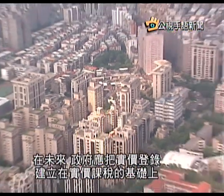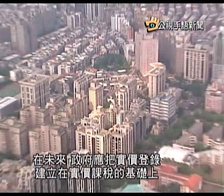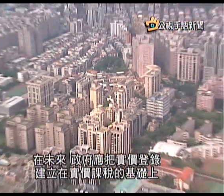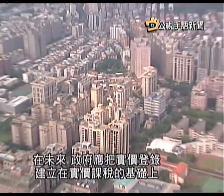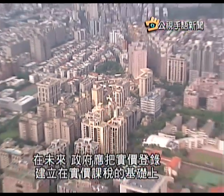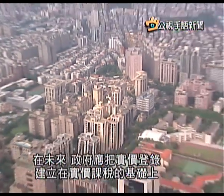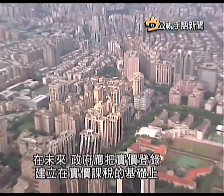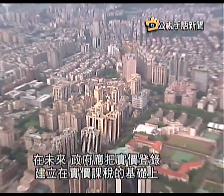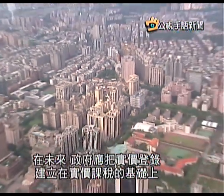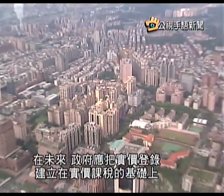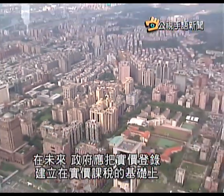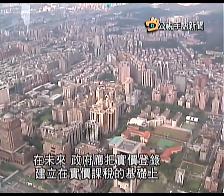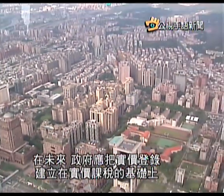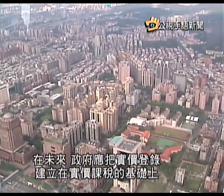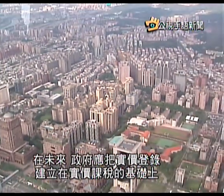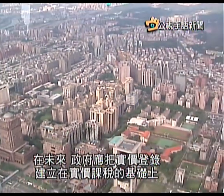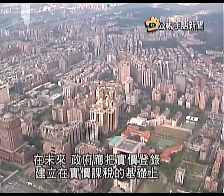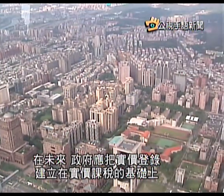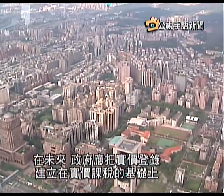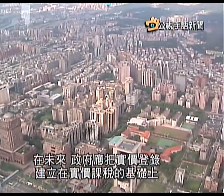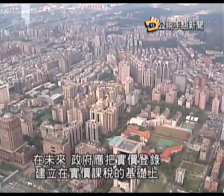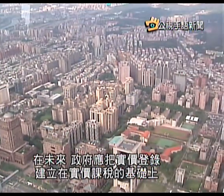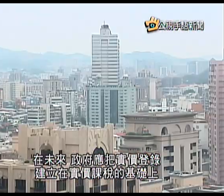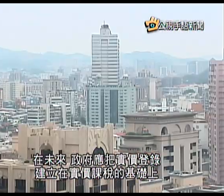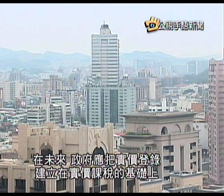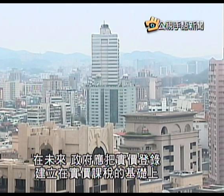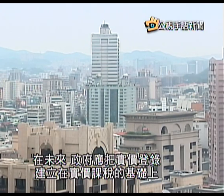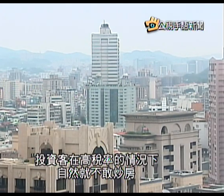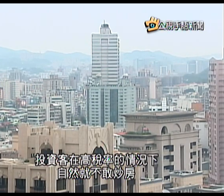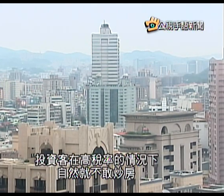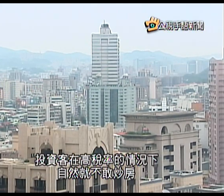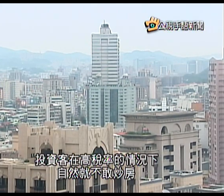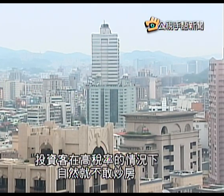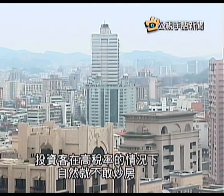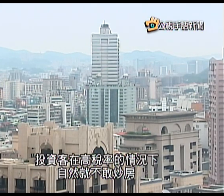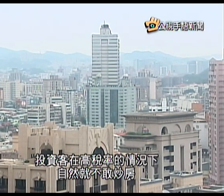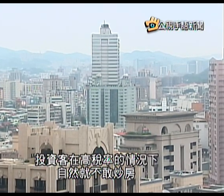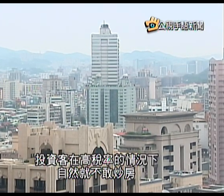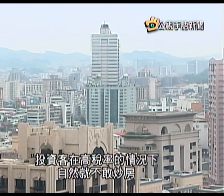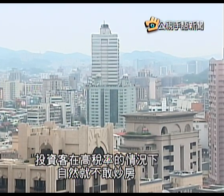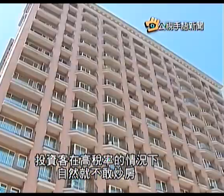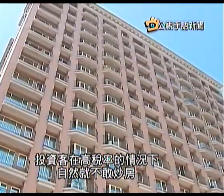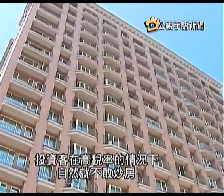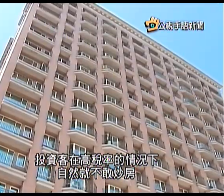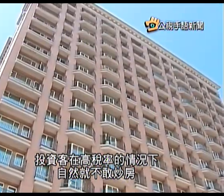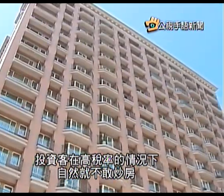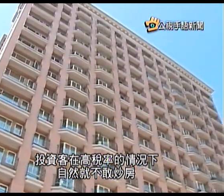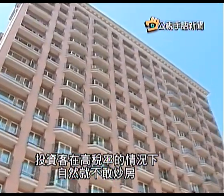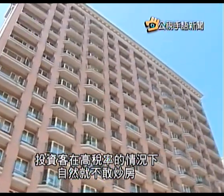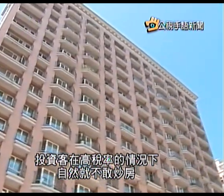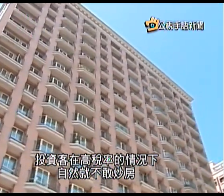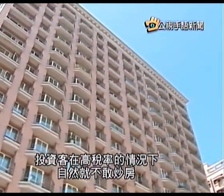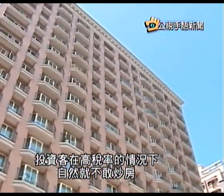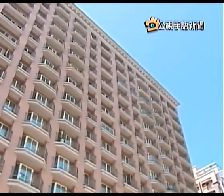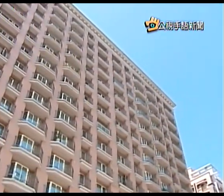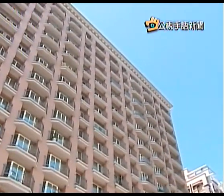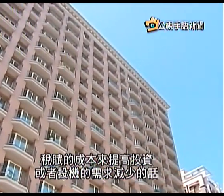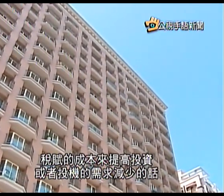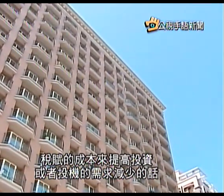府应该把实价登录建立在实价课税的基础上，投资客在高税率的情况下自然就不敢炒房。 税负的这个